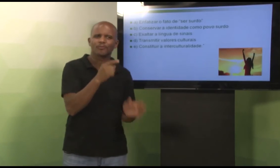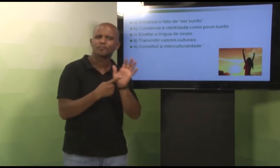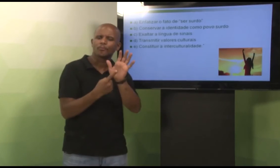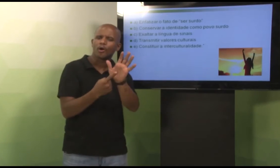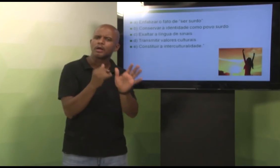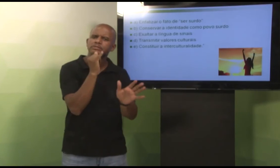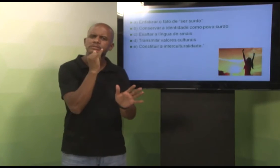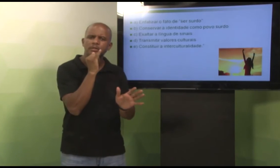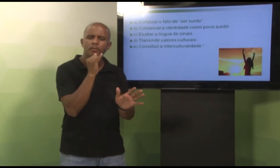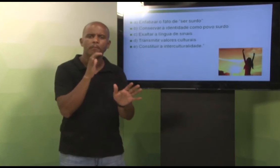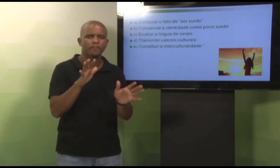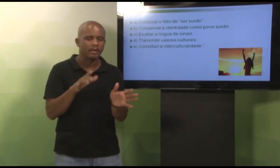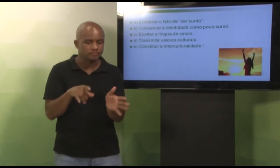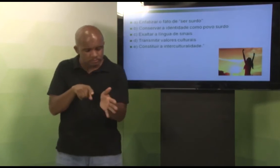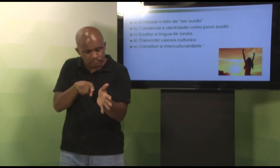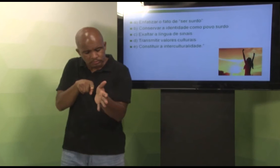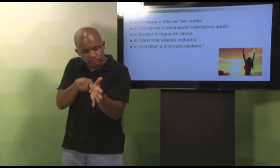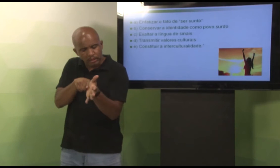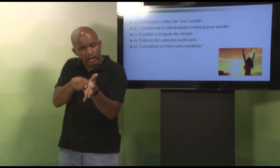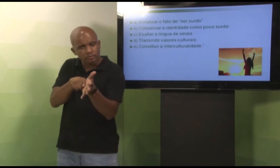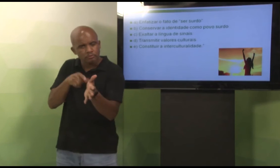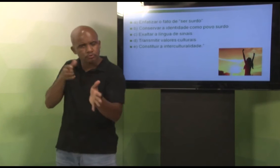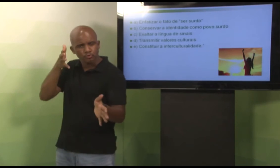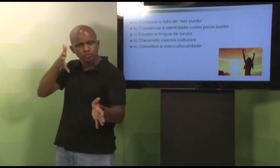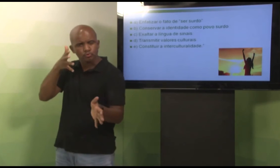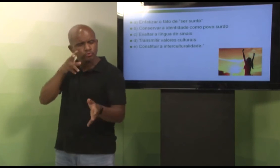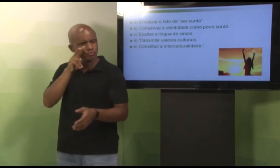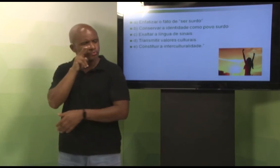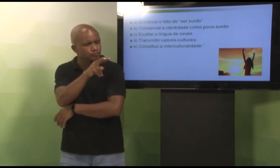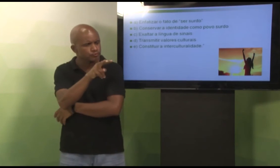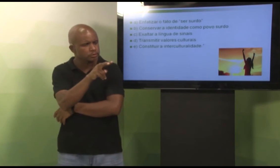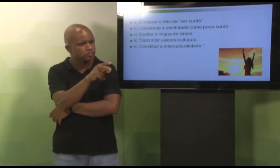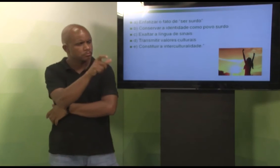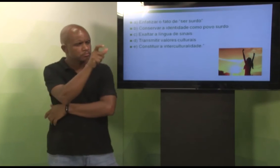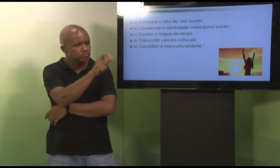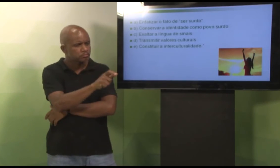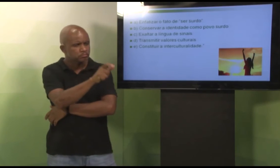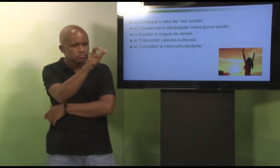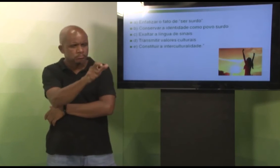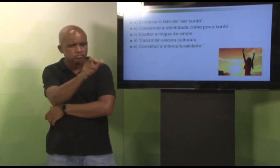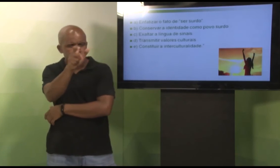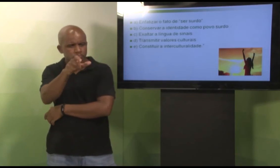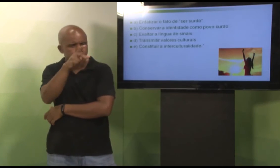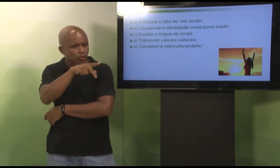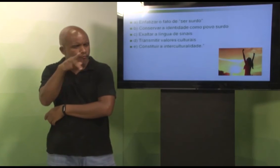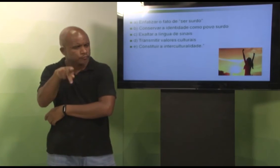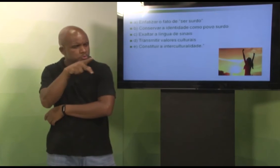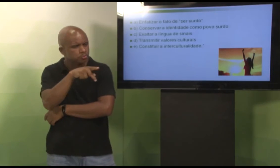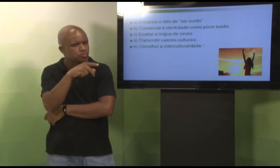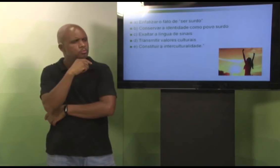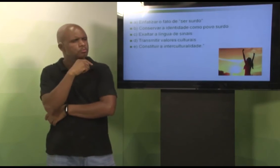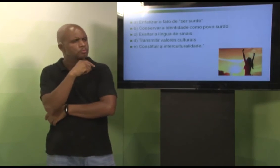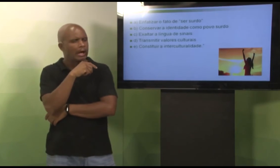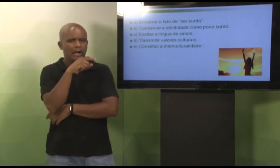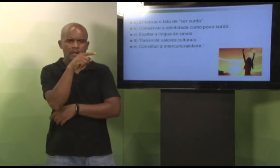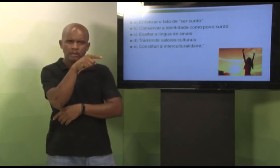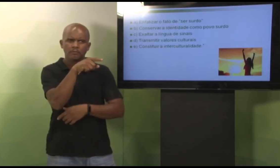Karen, Flaviane, Patrícia, percebam a análise do discurso a partir dessa perspectiva